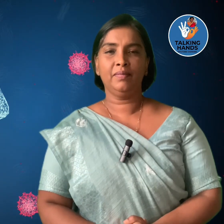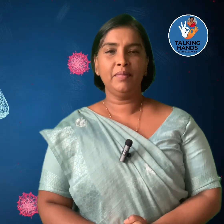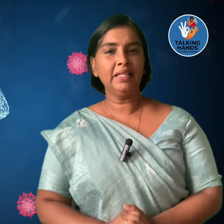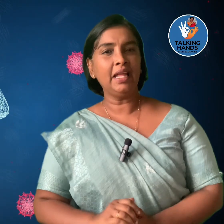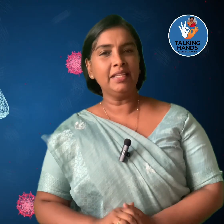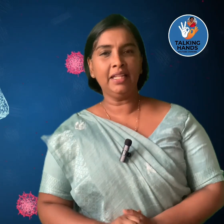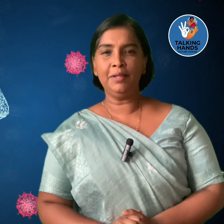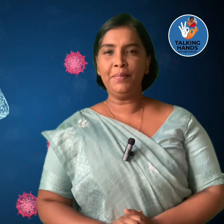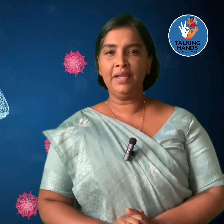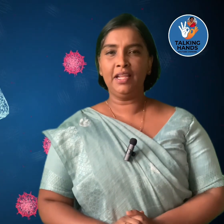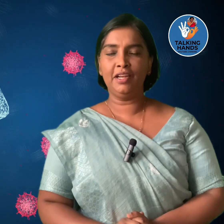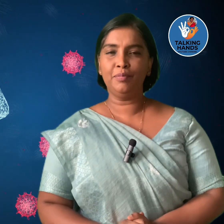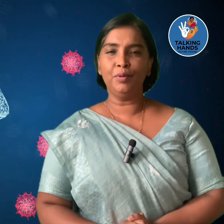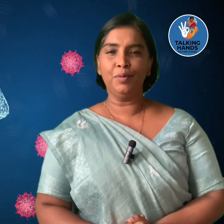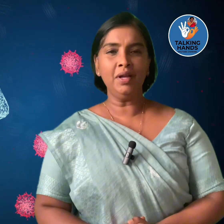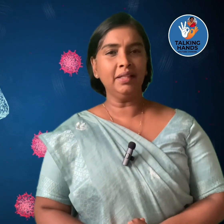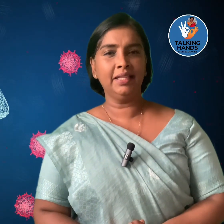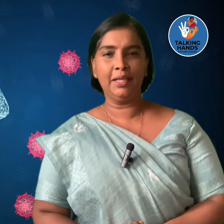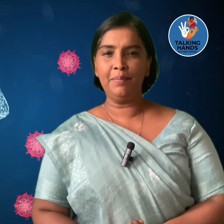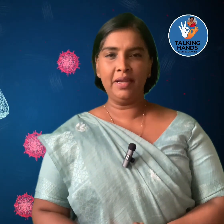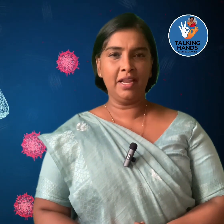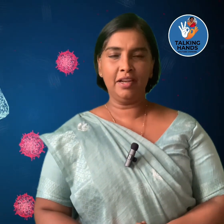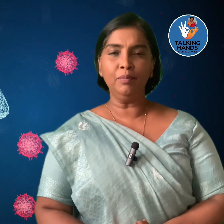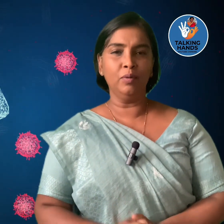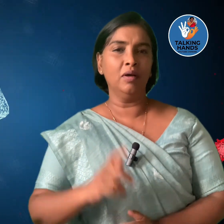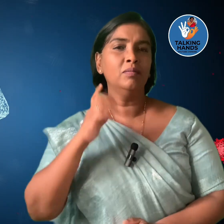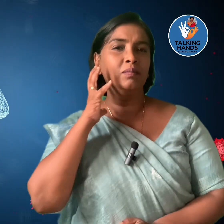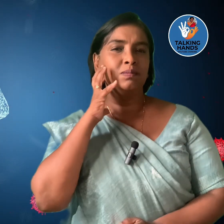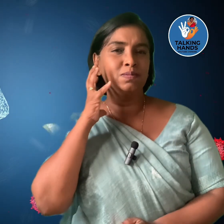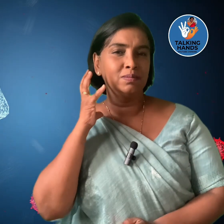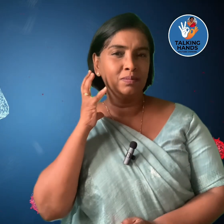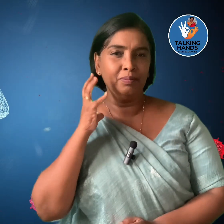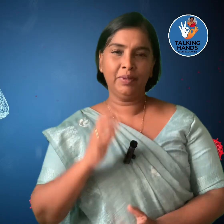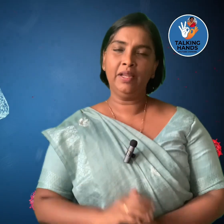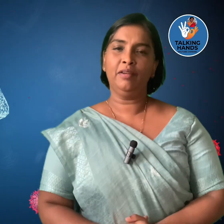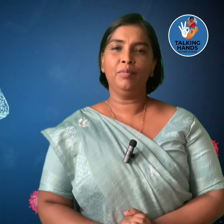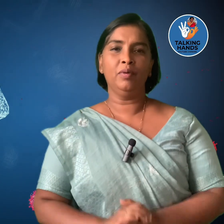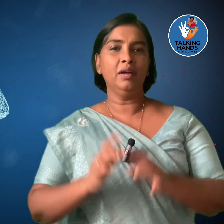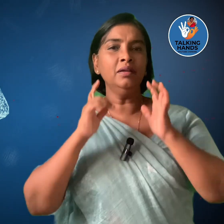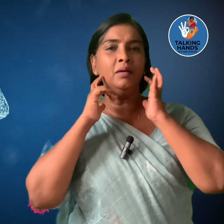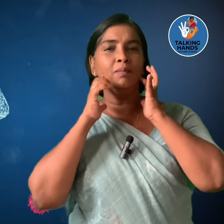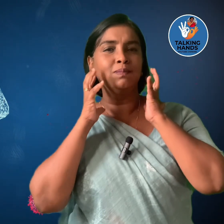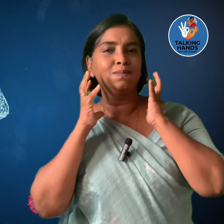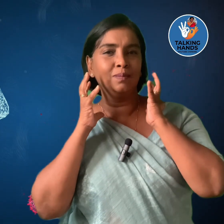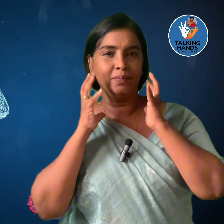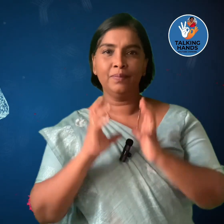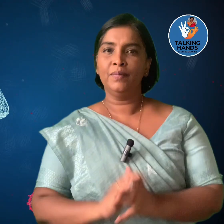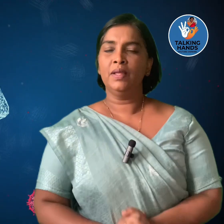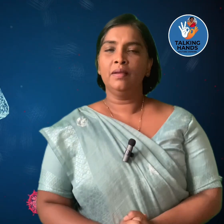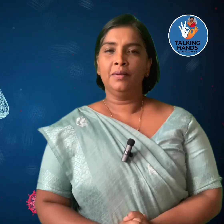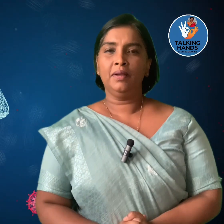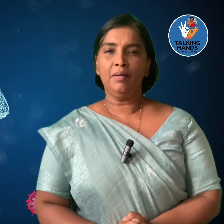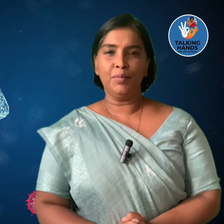මේක තනියෙන් පෙන්වන්න පුළුවන්, අත් දෙකෙන් පෙන්වන්න පුළුවන්. කියමු පුළුවන්. කම්බුල්